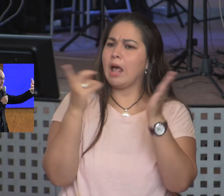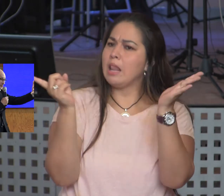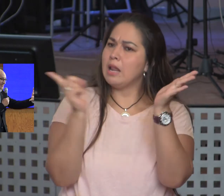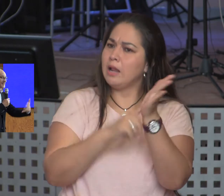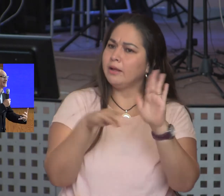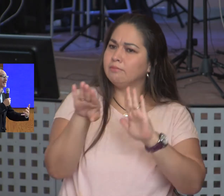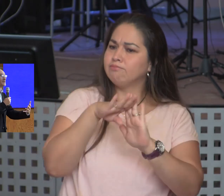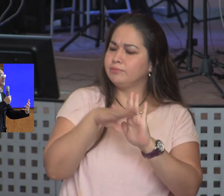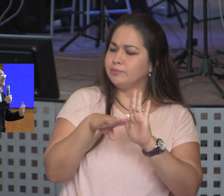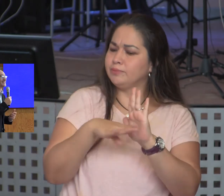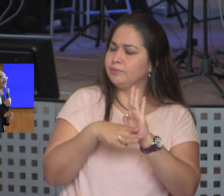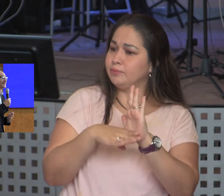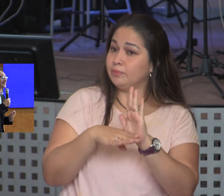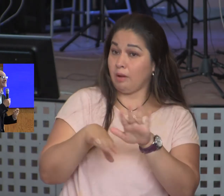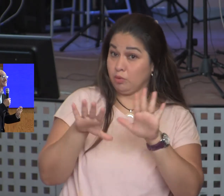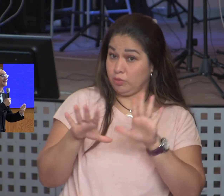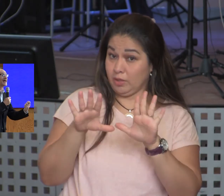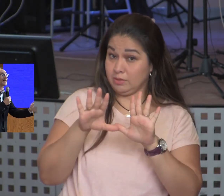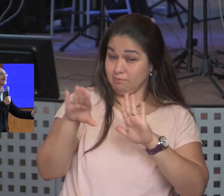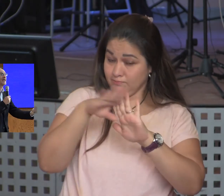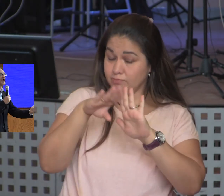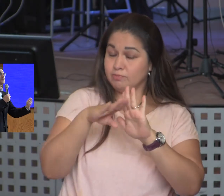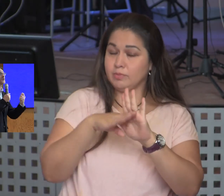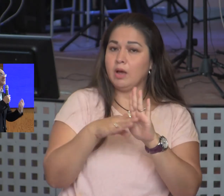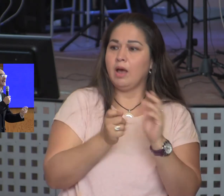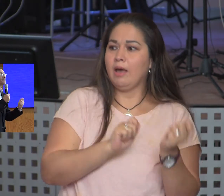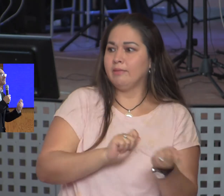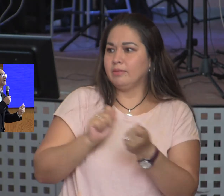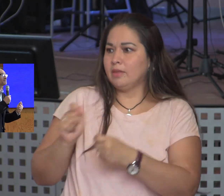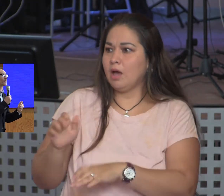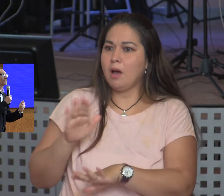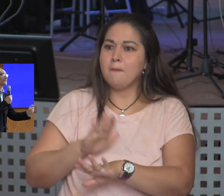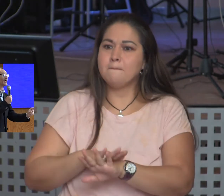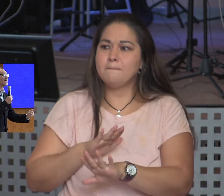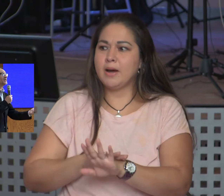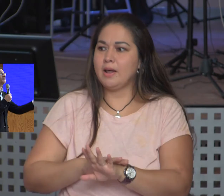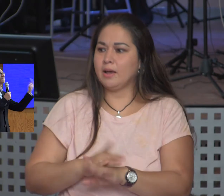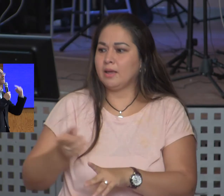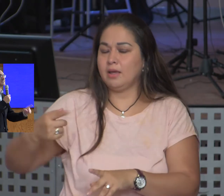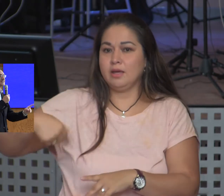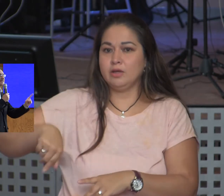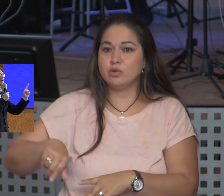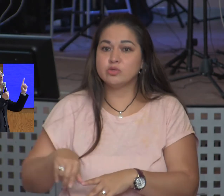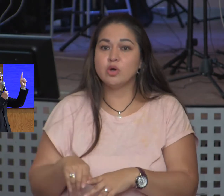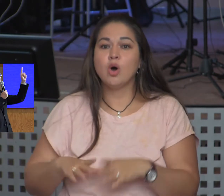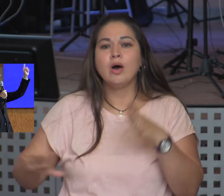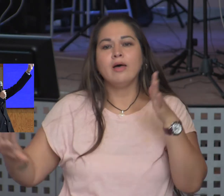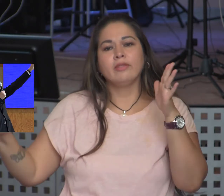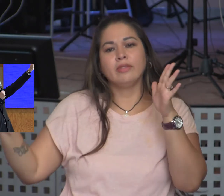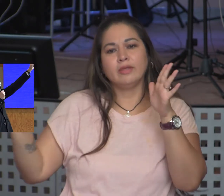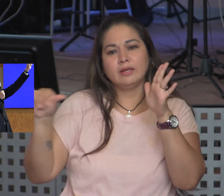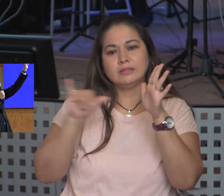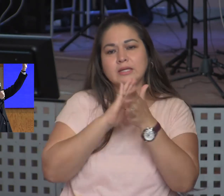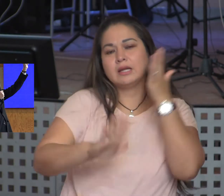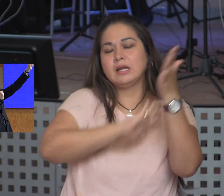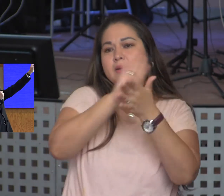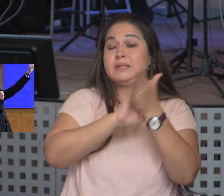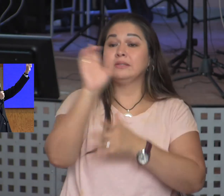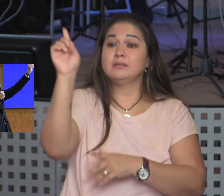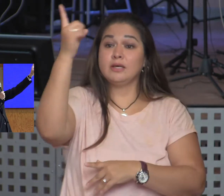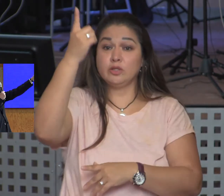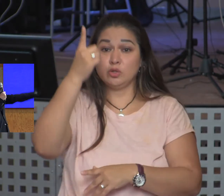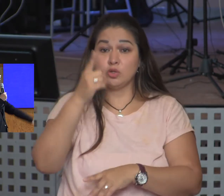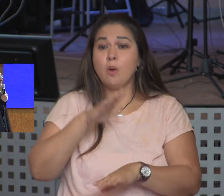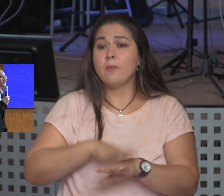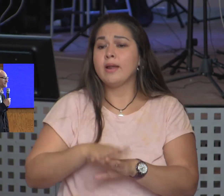ley, su presencia allí para que se acercasen a Él, pudieran vivir por fe y fuesen justificados por gracia